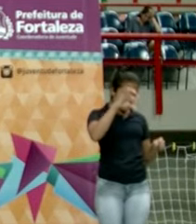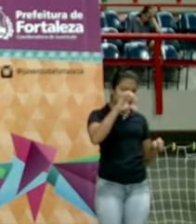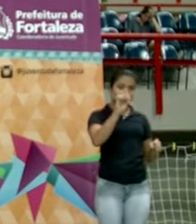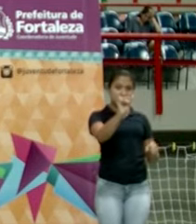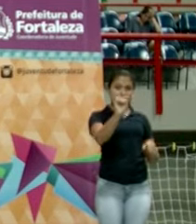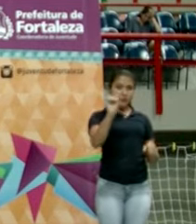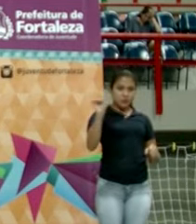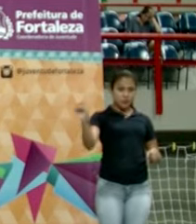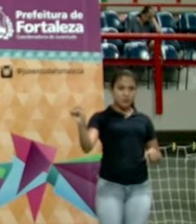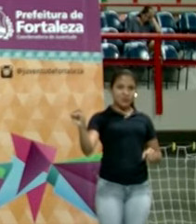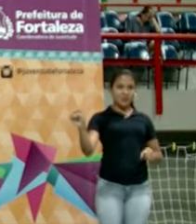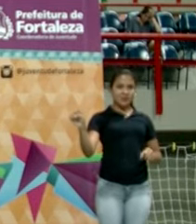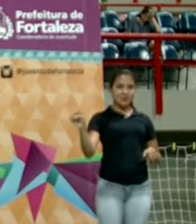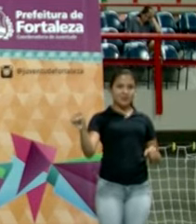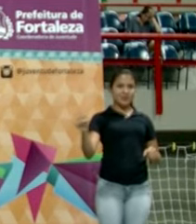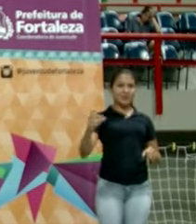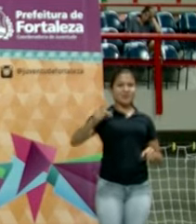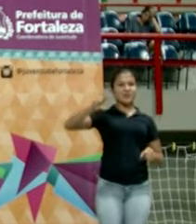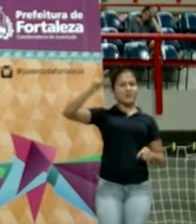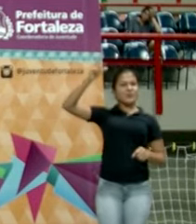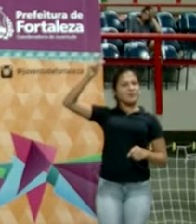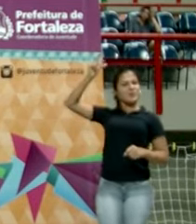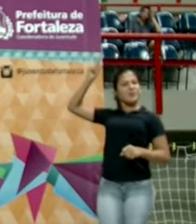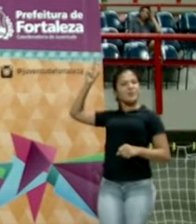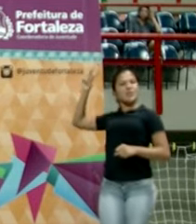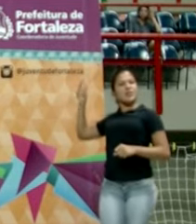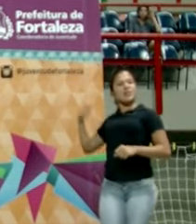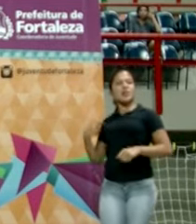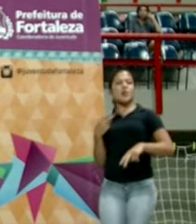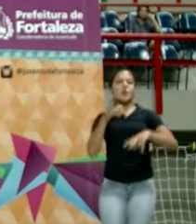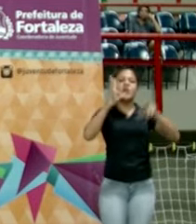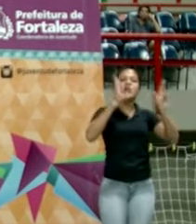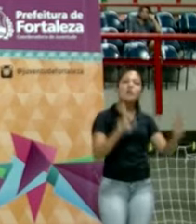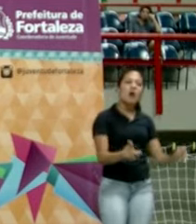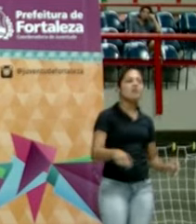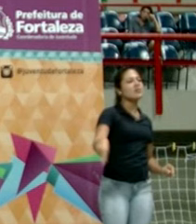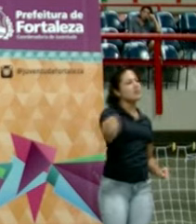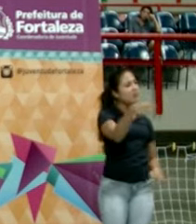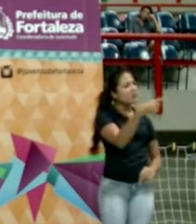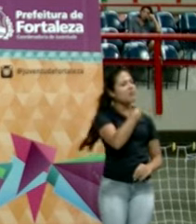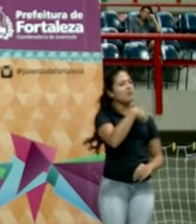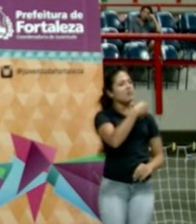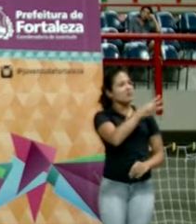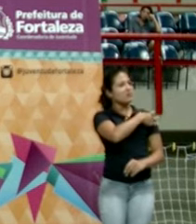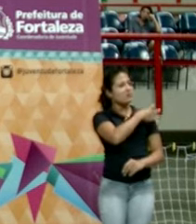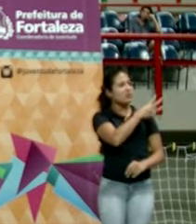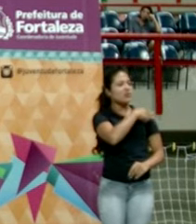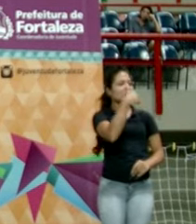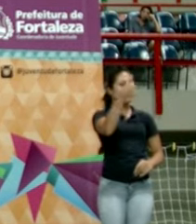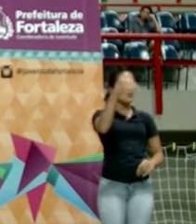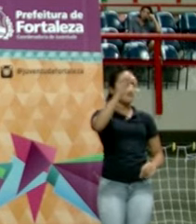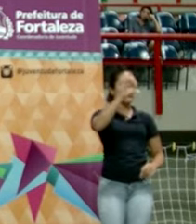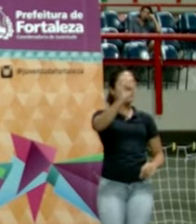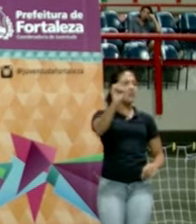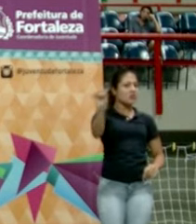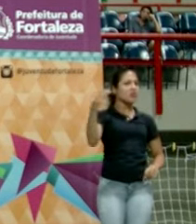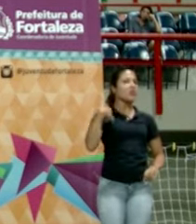1988, eu estava sentado nas cadeiras assim, igual vocês, né, fazendo o meu terceiro ano do ensino médio, com 17 anos de idade,